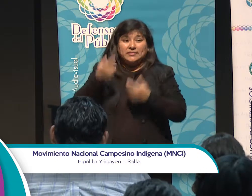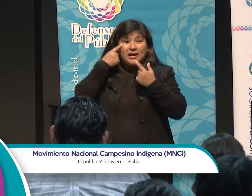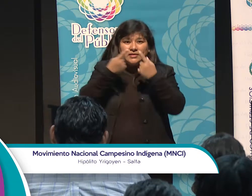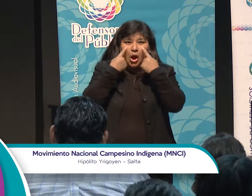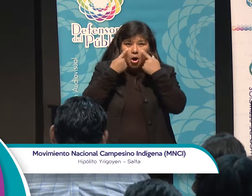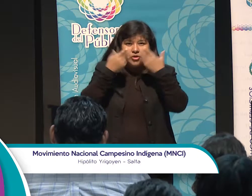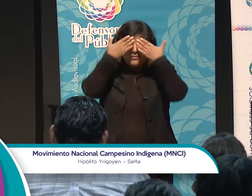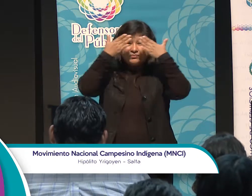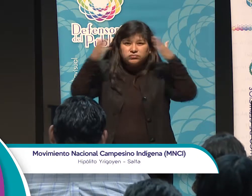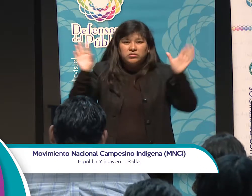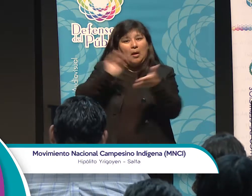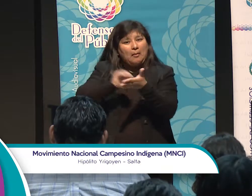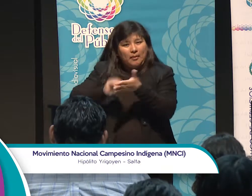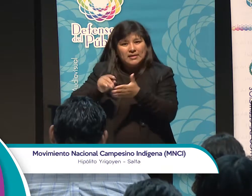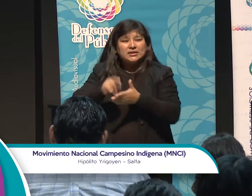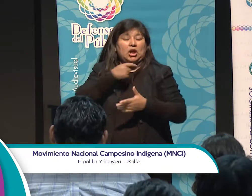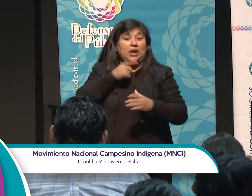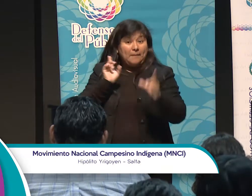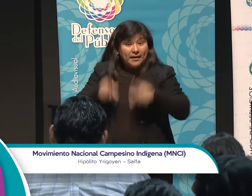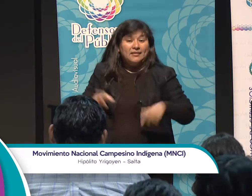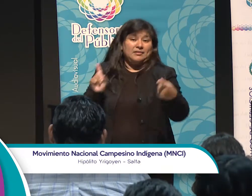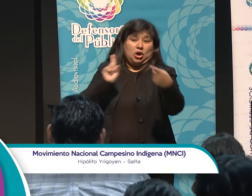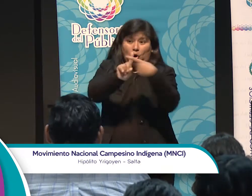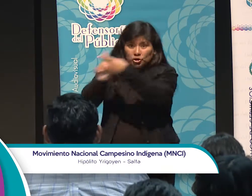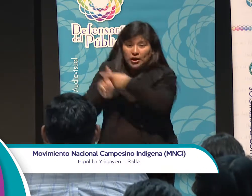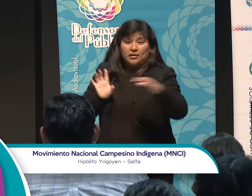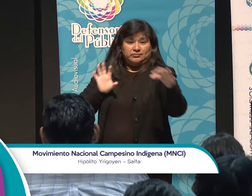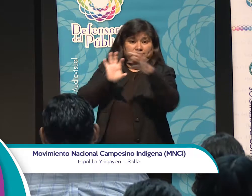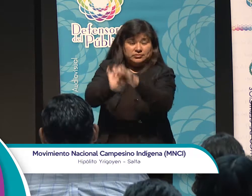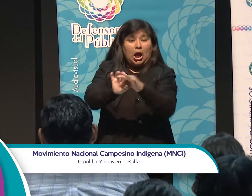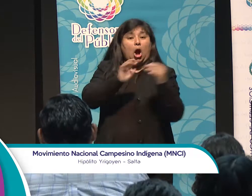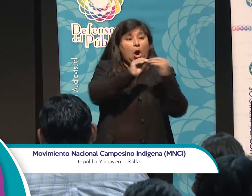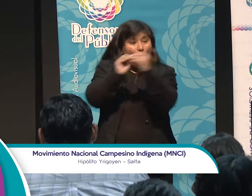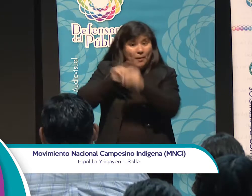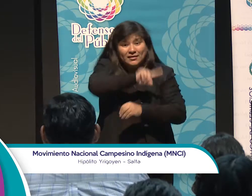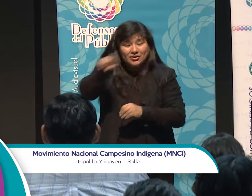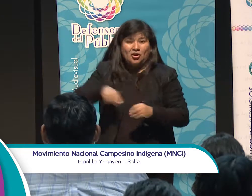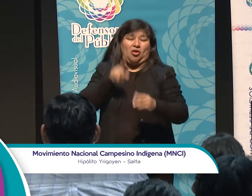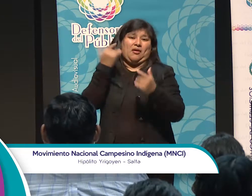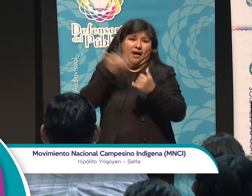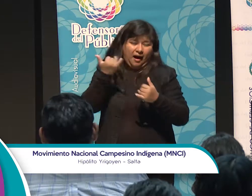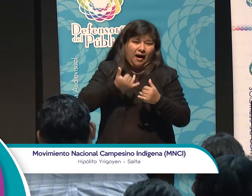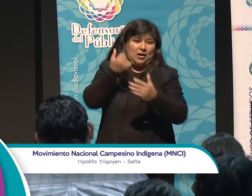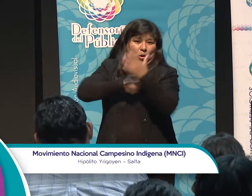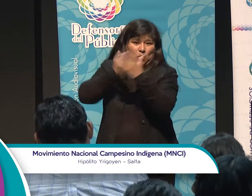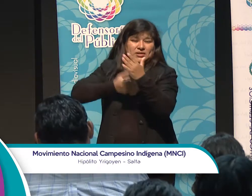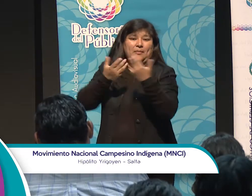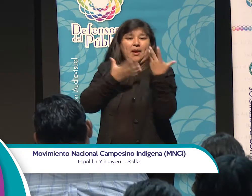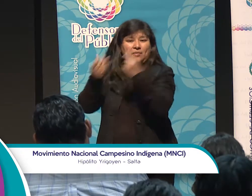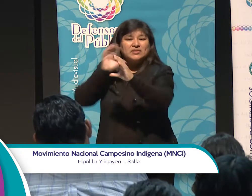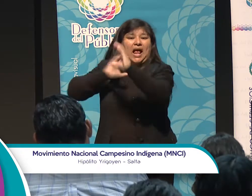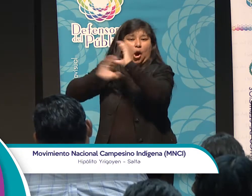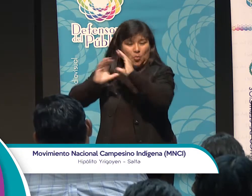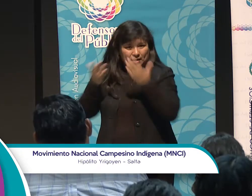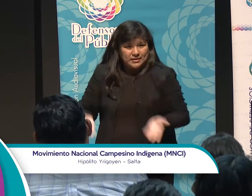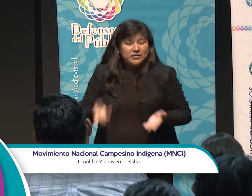parte de los compañeros que son, que vienen haciendo la comunicación. Así que